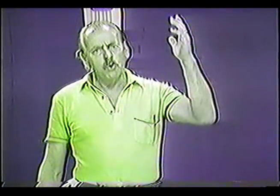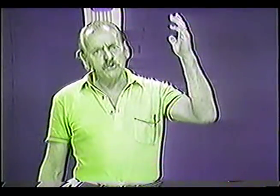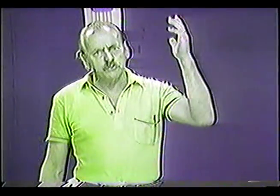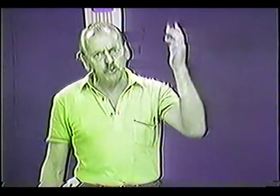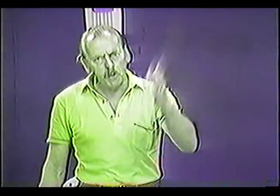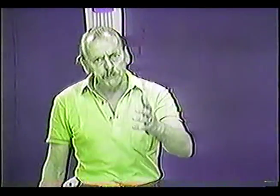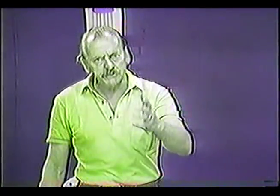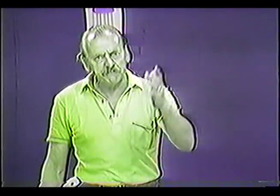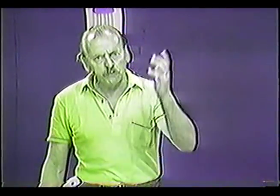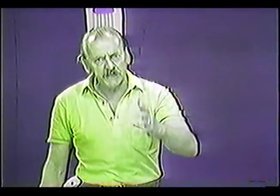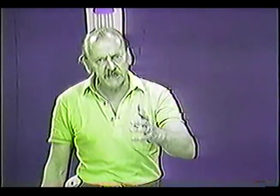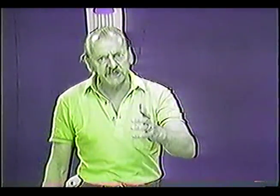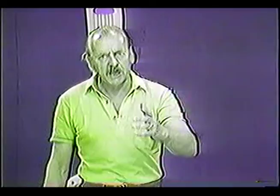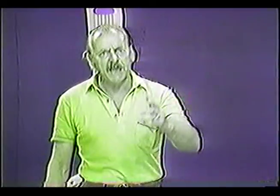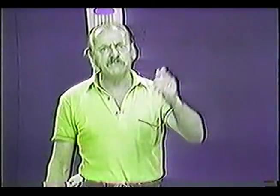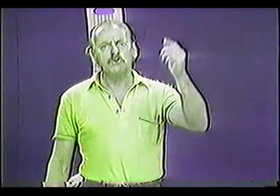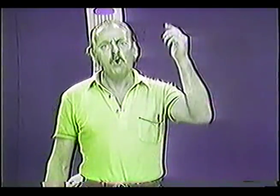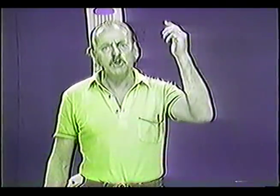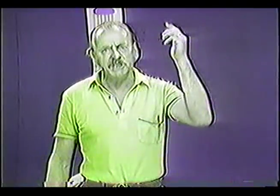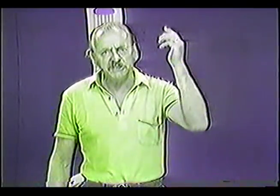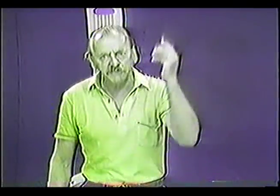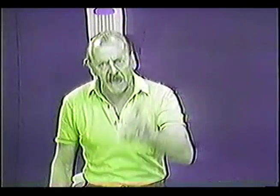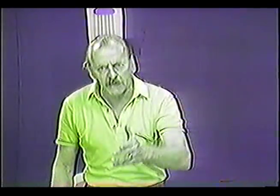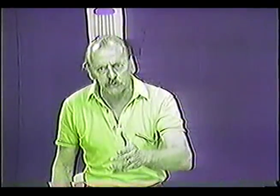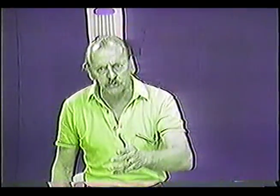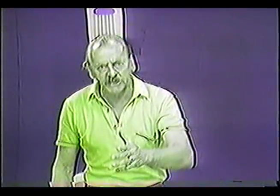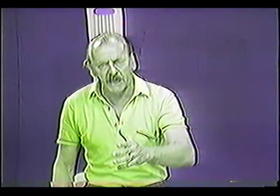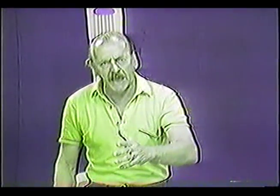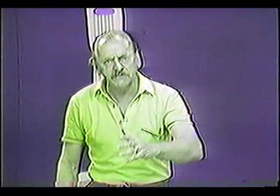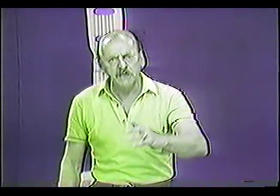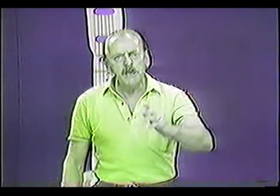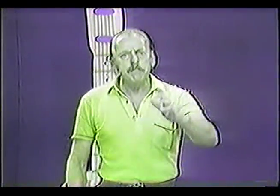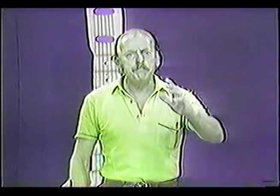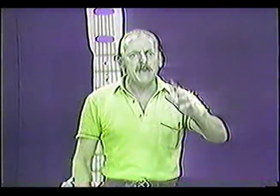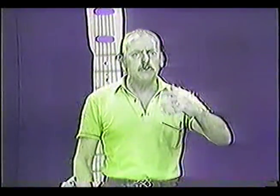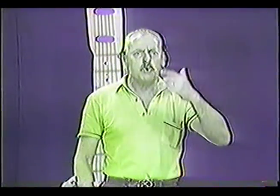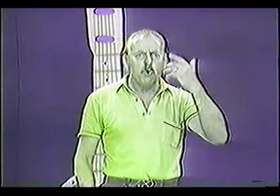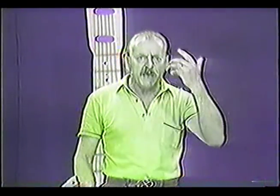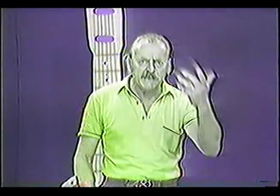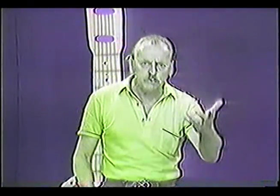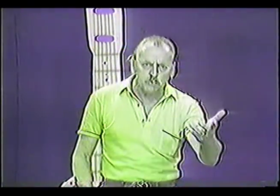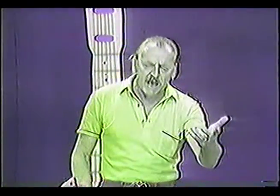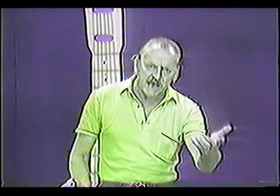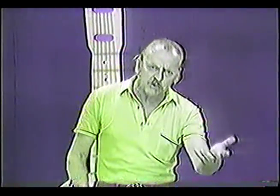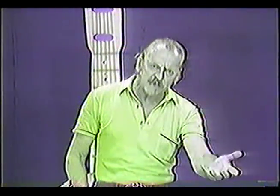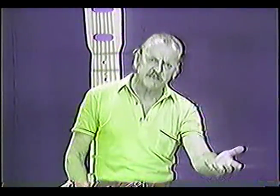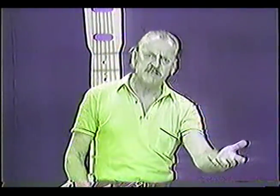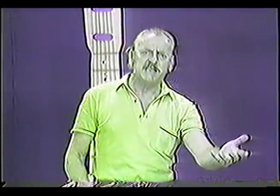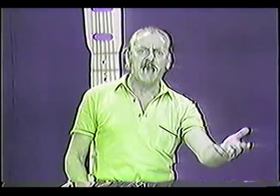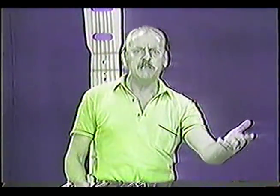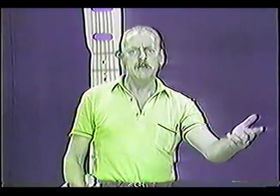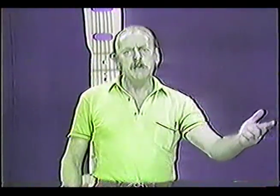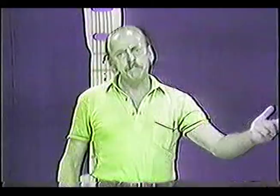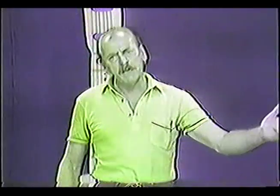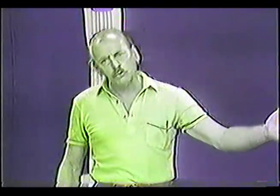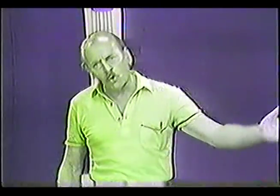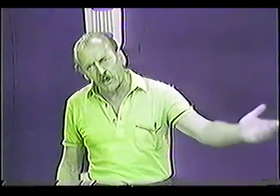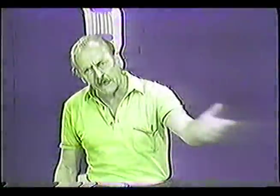os grupos de folias de reis ou de ternos de reis percorrendo a nossa cidade, percorrendo